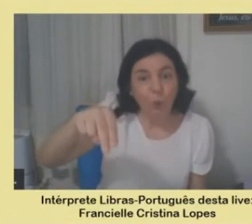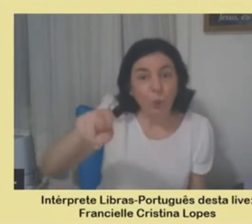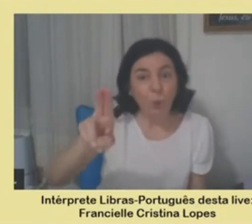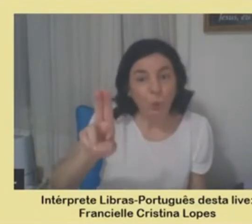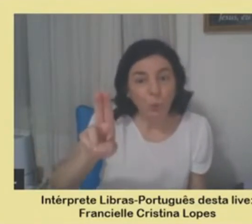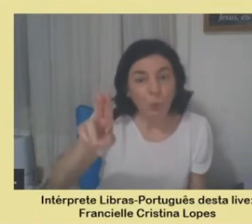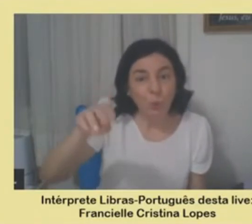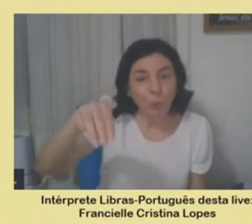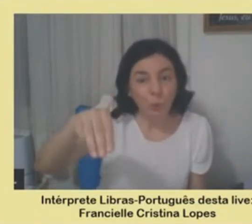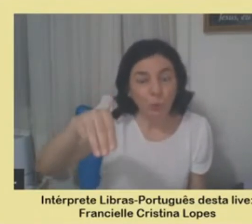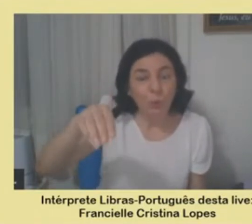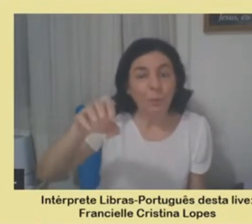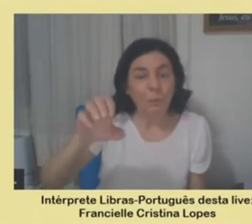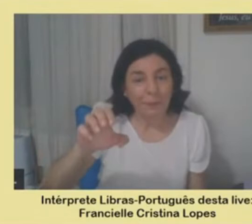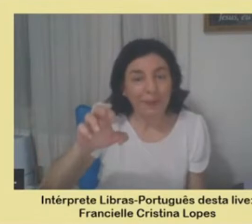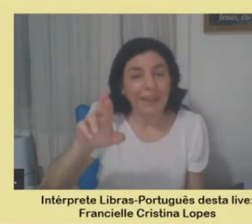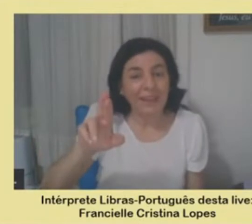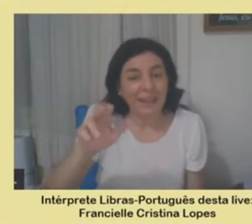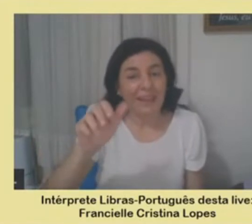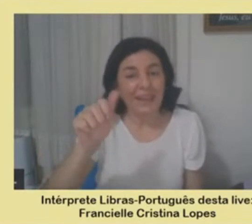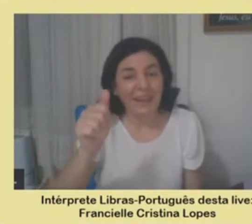de